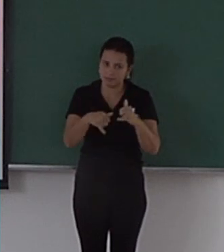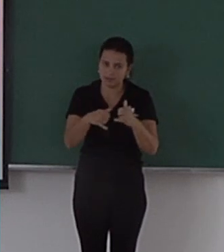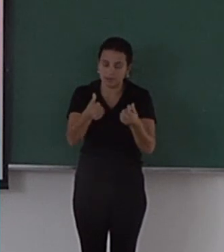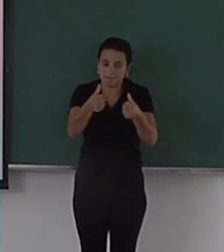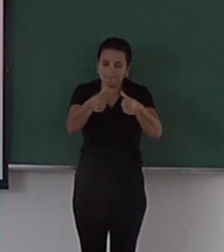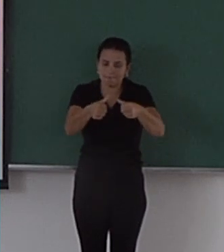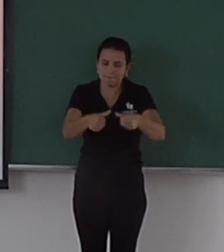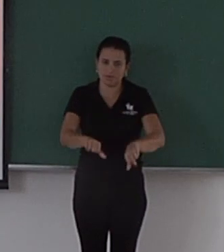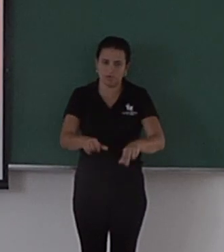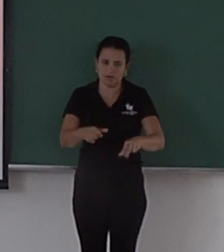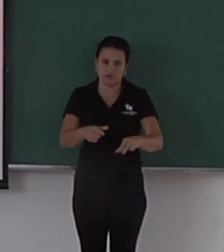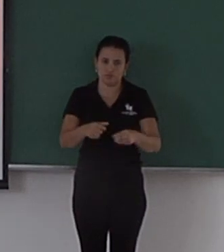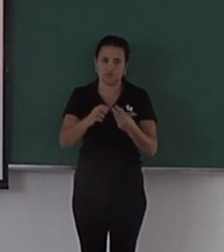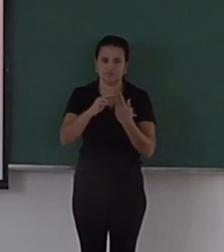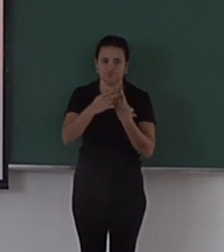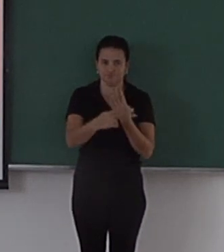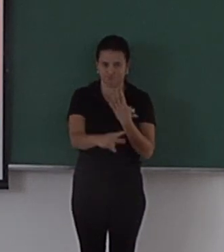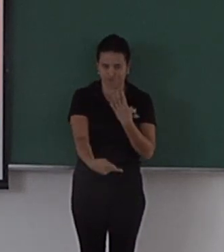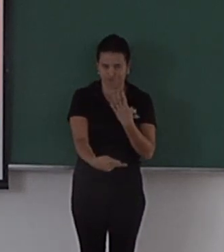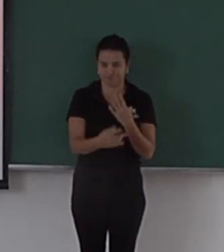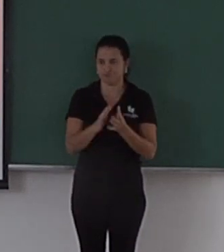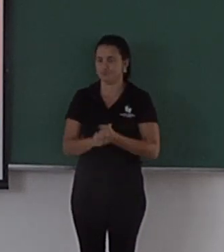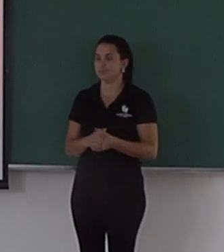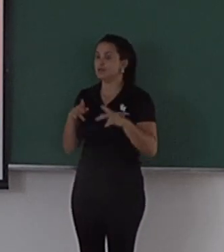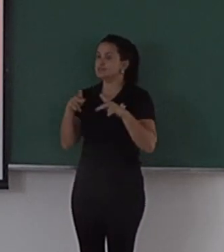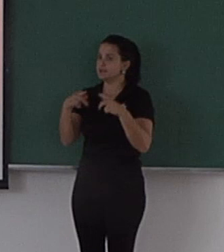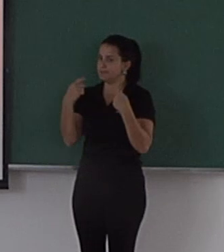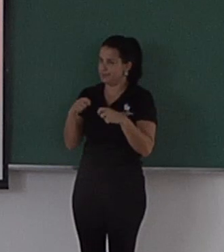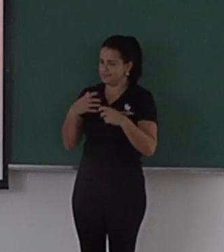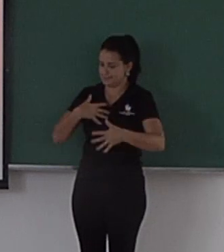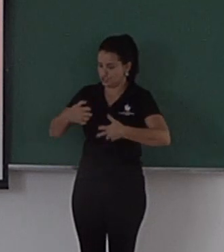vez mais alastradas, né? Então, sempre tem que tirar